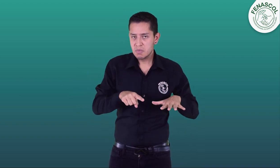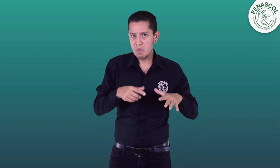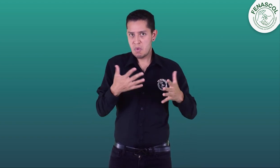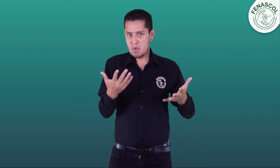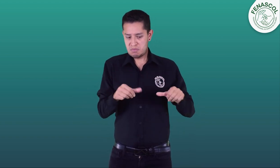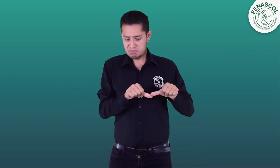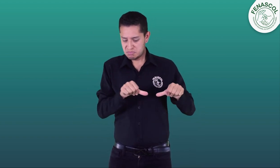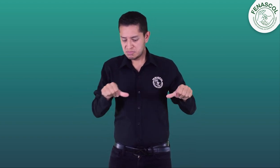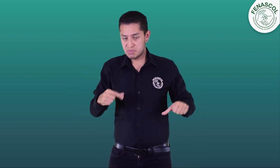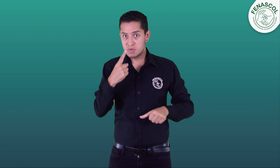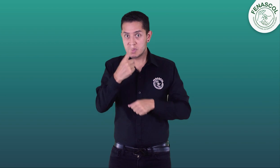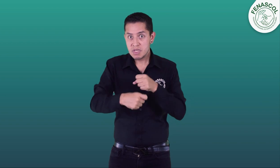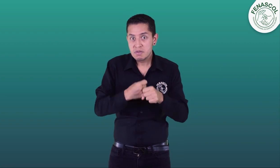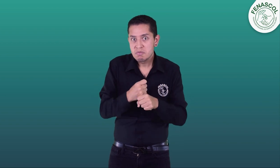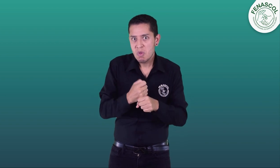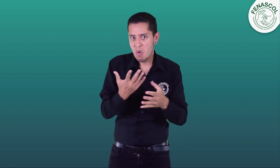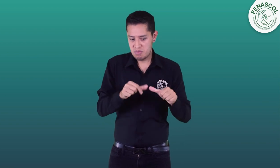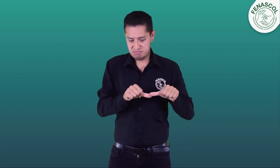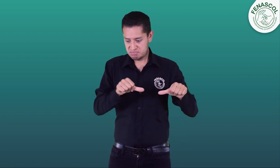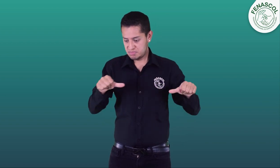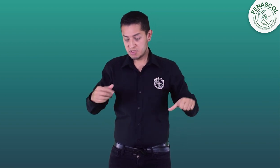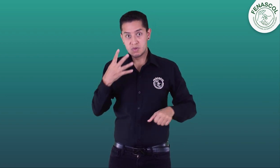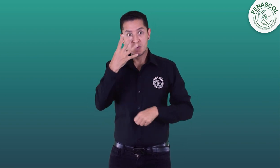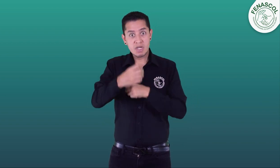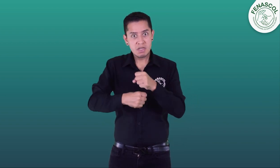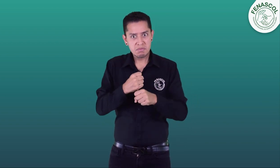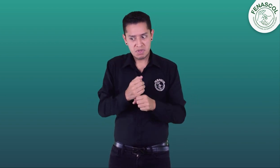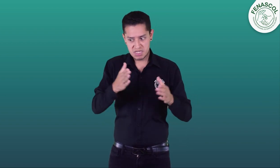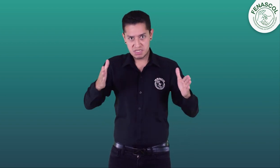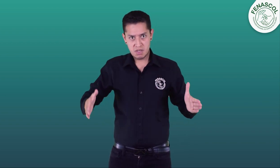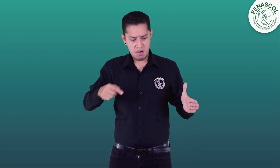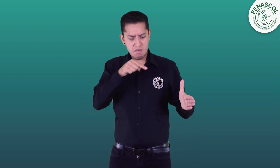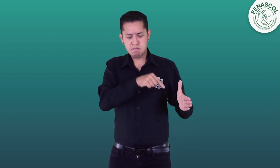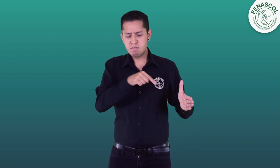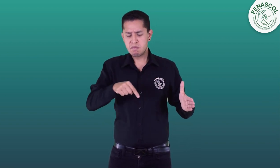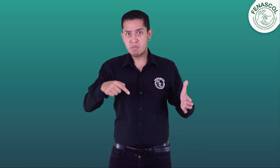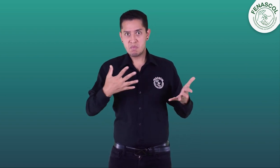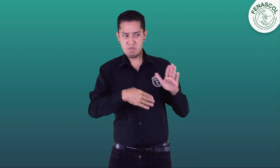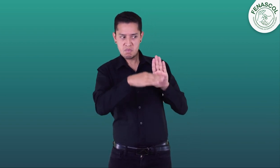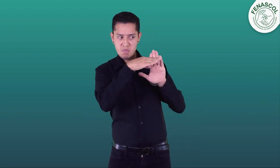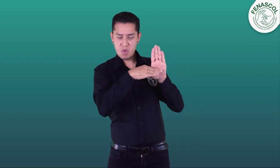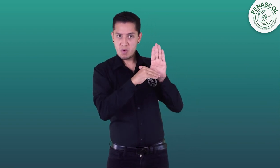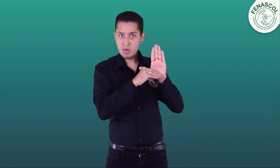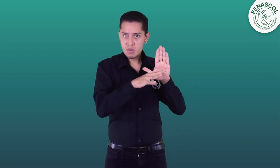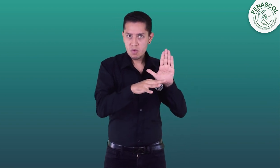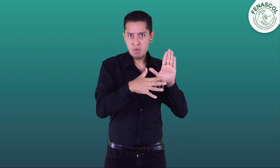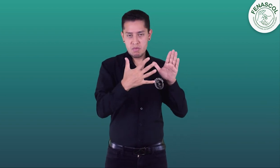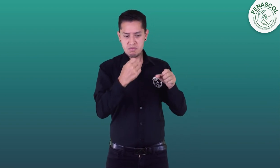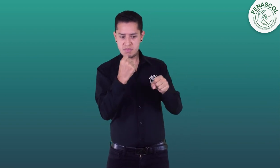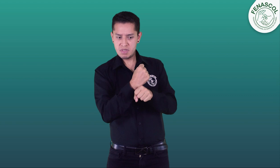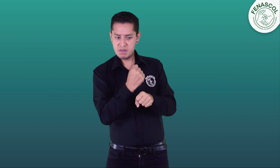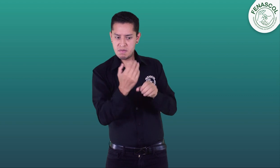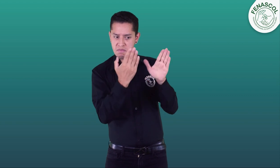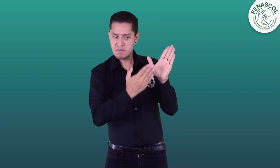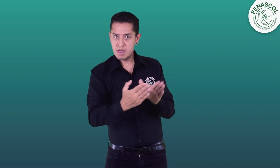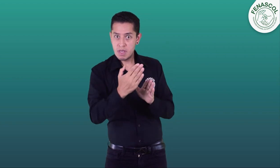su aplicación puede ser de 6 meses, un año o 4 años, en el que se formula un plan acorde a